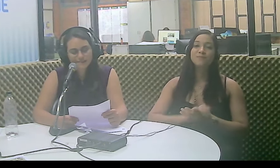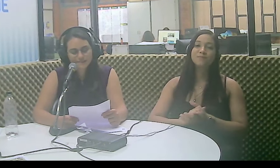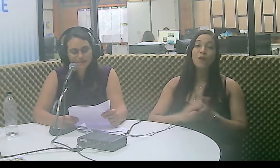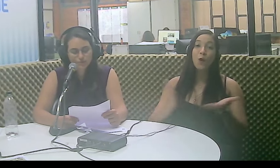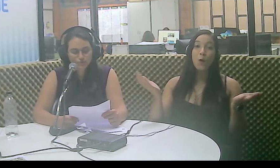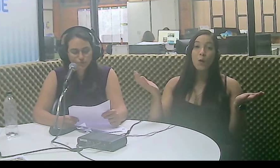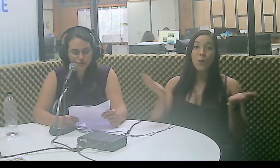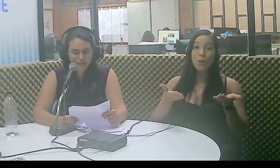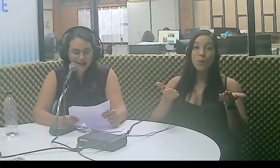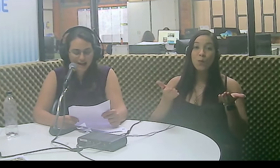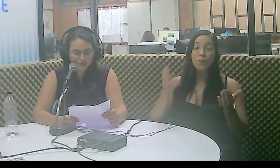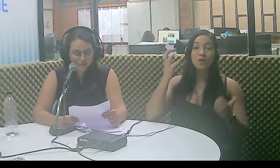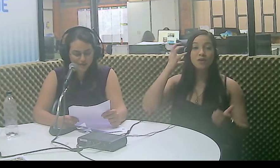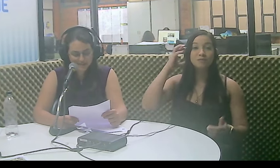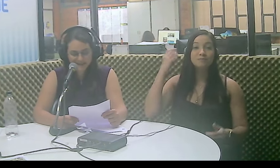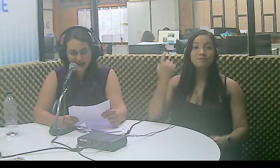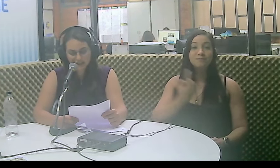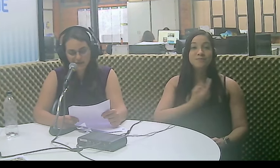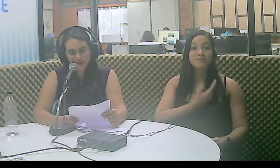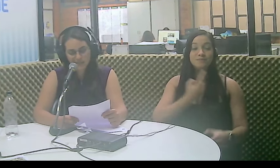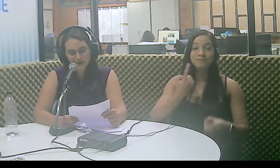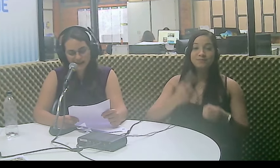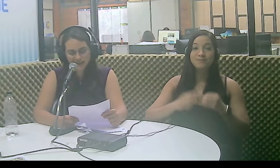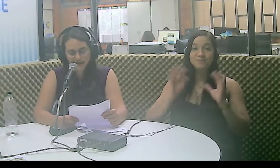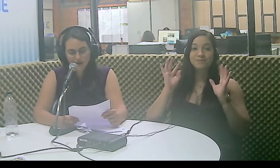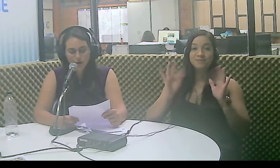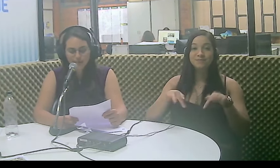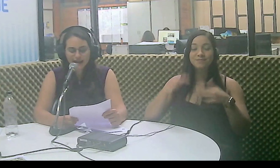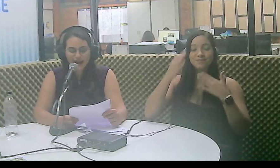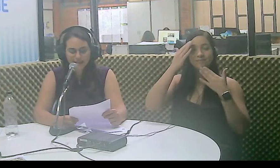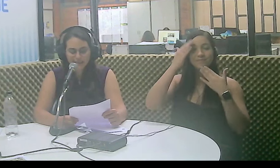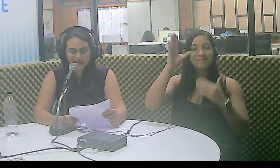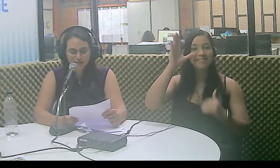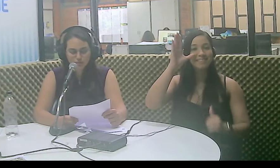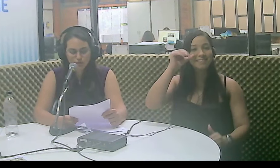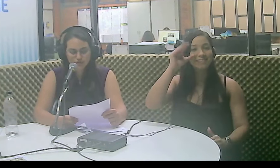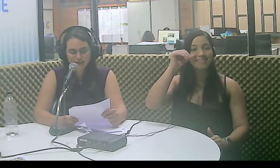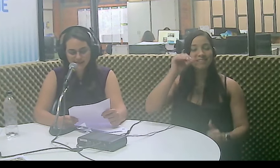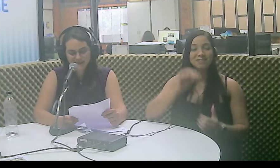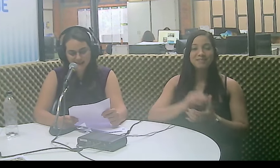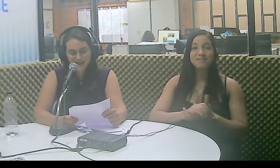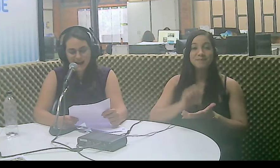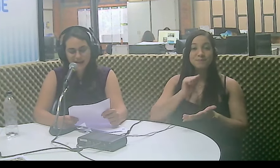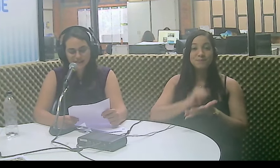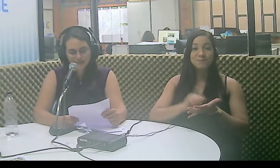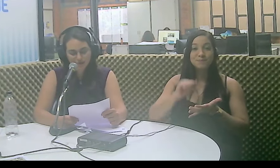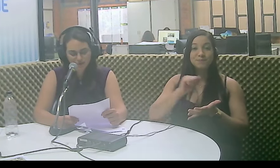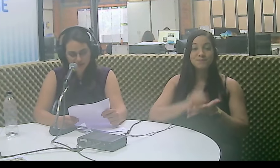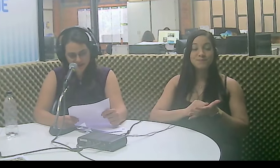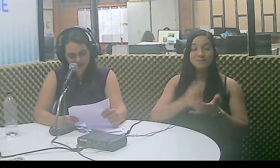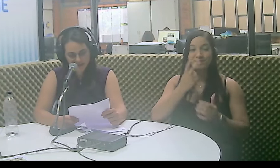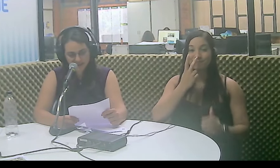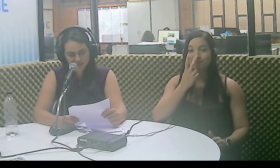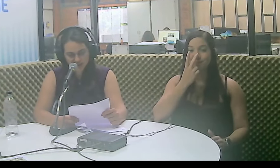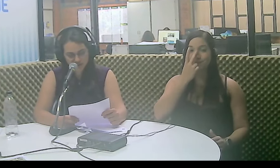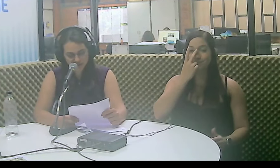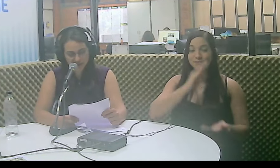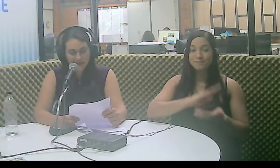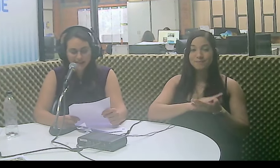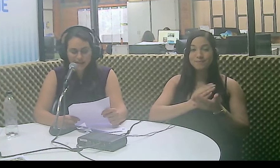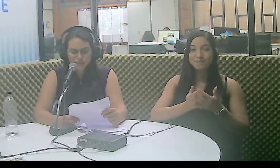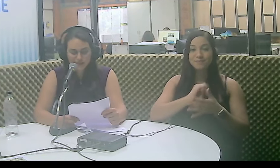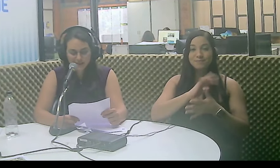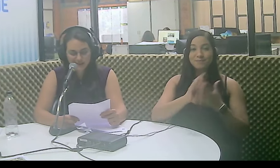A edição de hoje da Rádio Nossa Cidade fica por aqui. Obrigada pela sua audiência. A edição foi minha, Vanessa